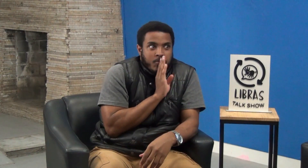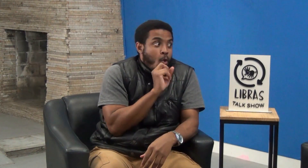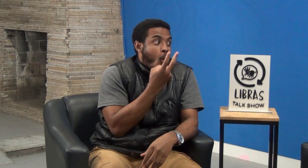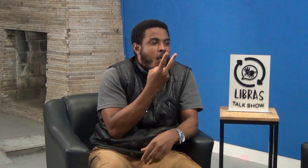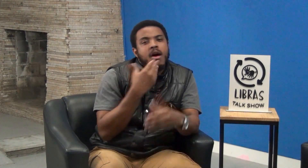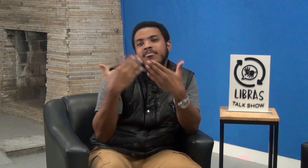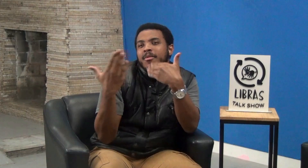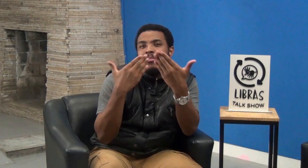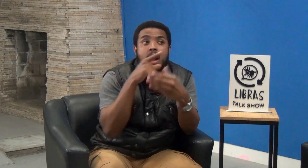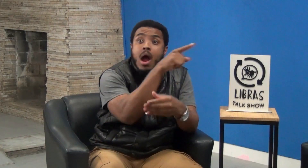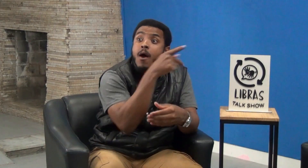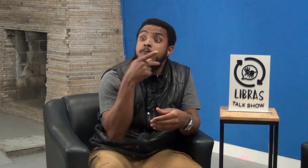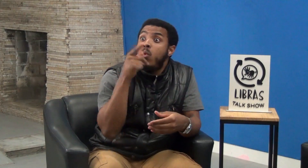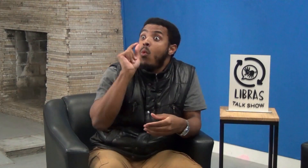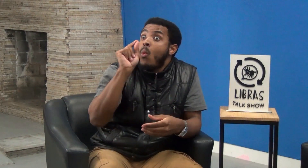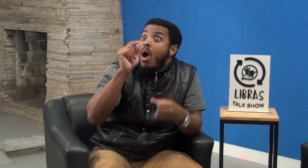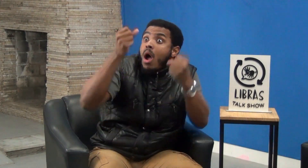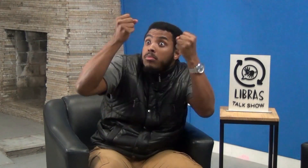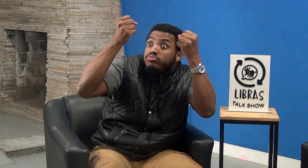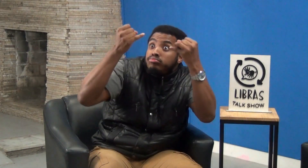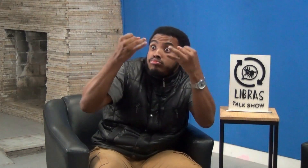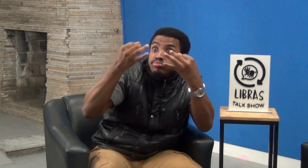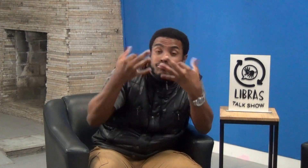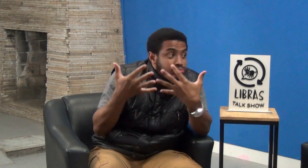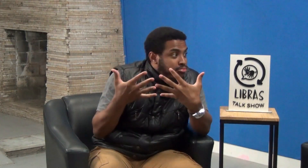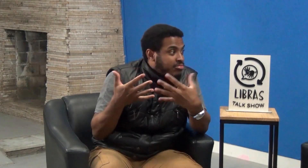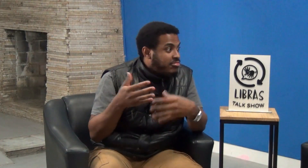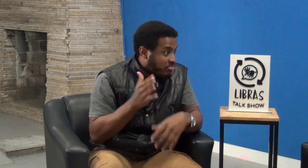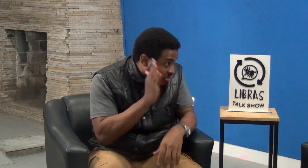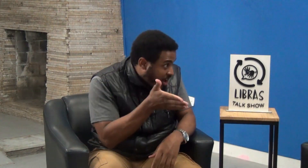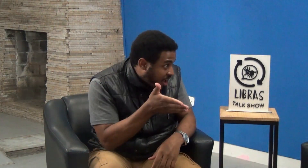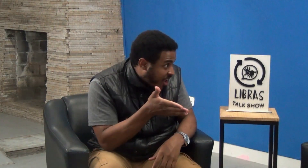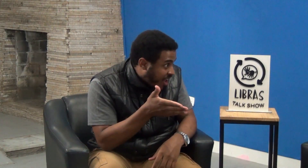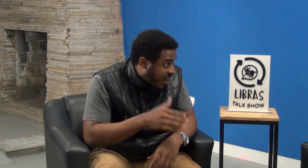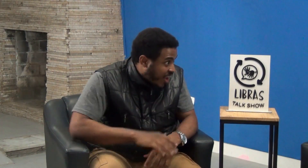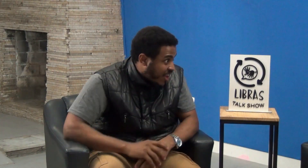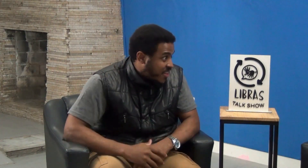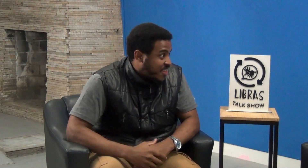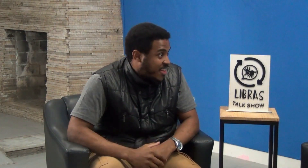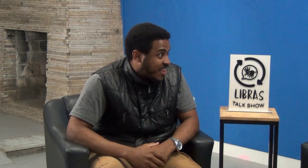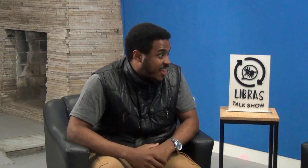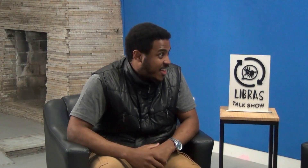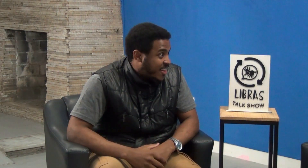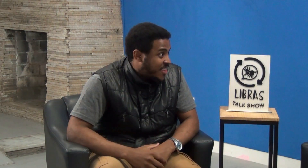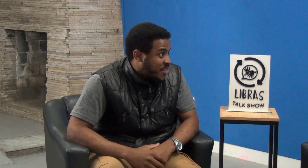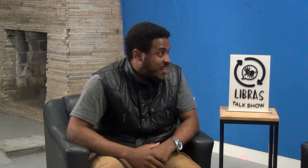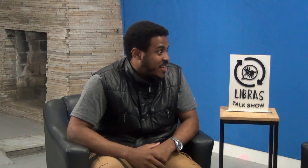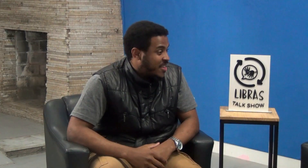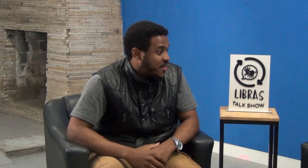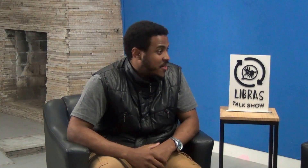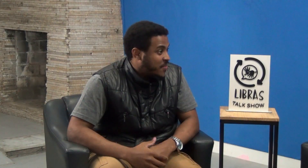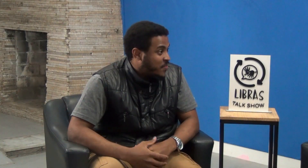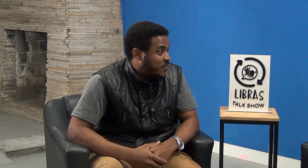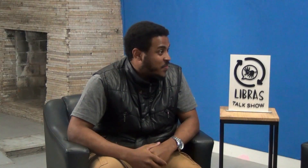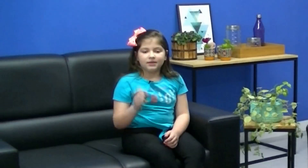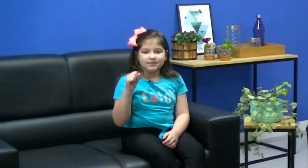faz quando seus tios estão conversando com seus pais, né? Você explica para os seus pais o que eles estão falando? Como que é?